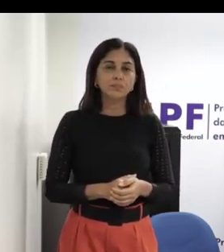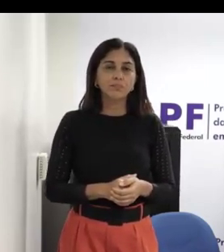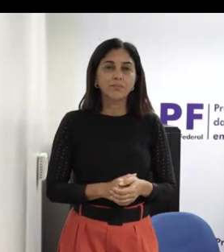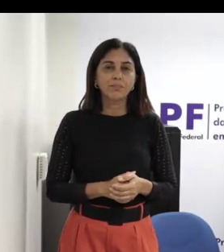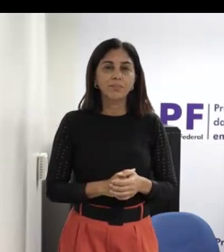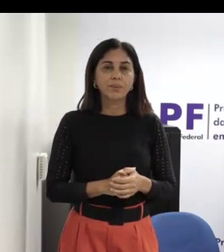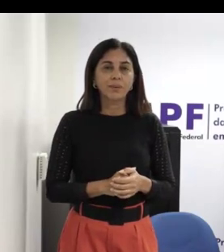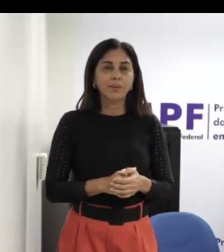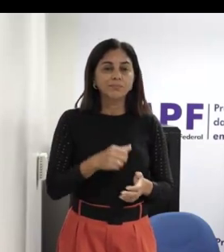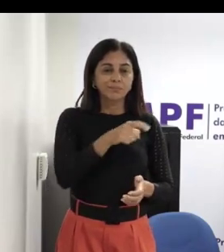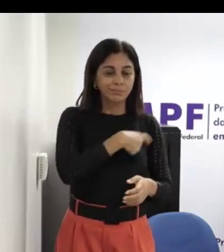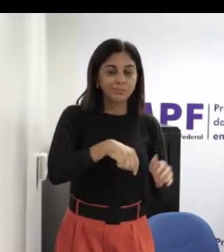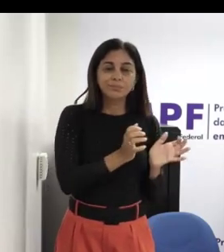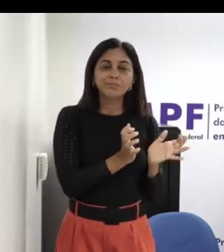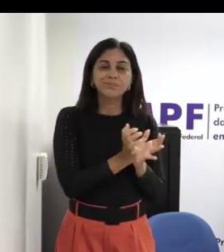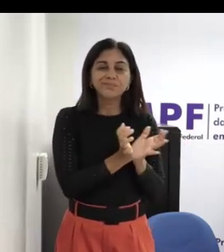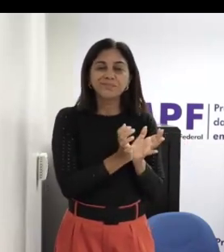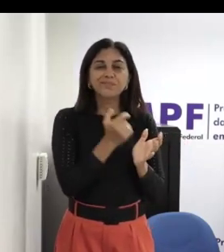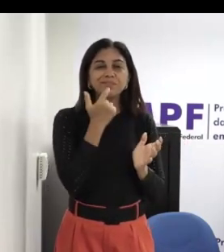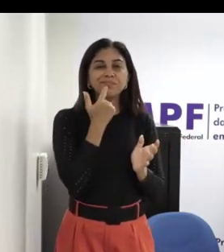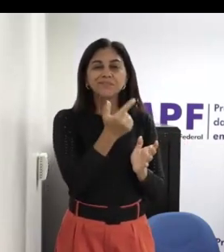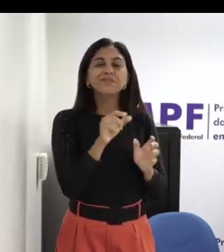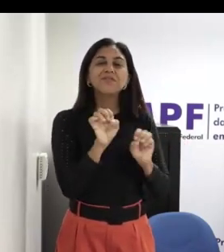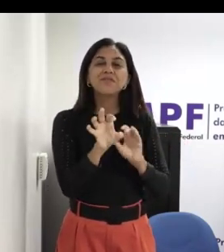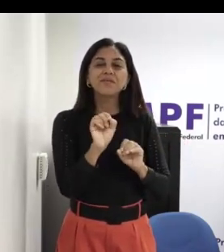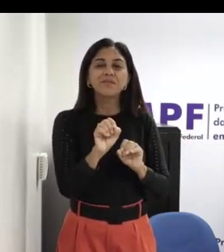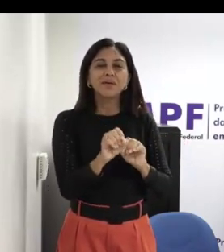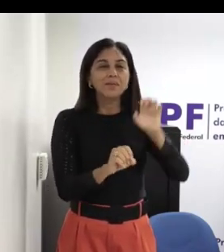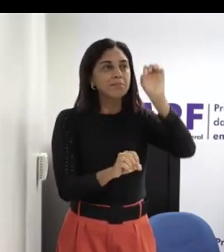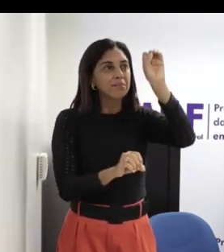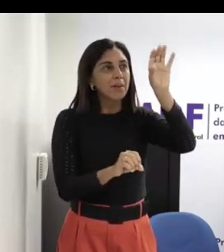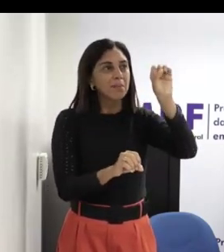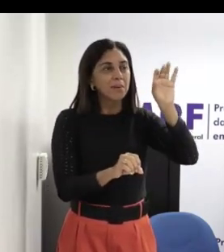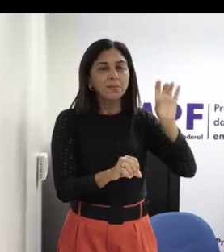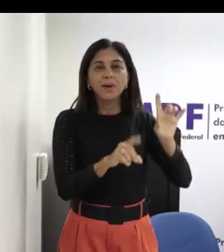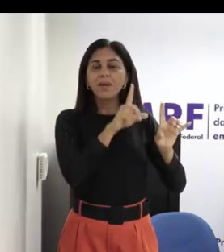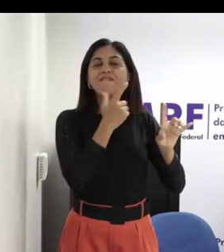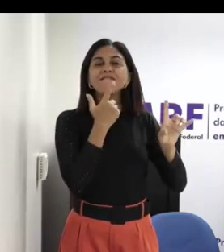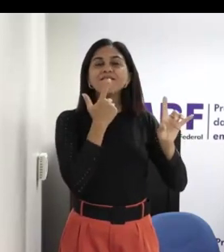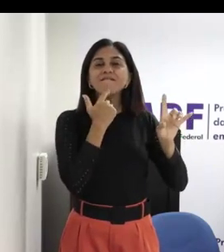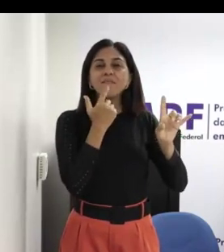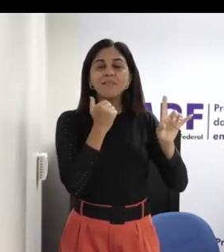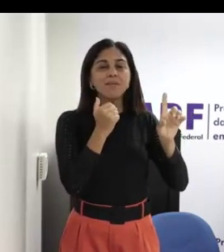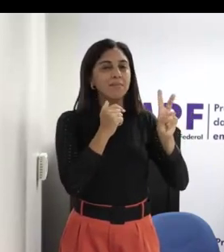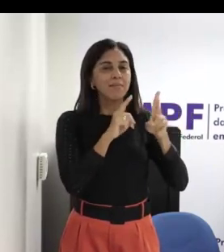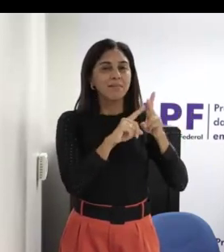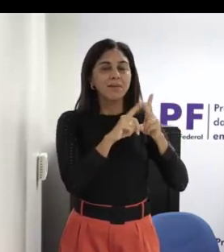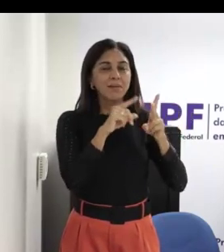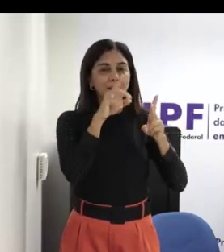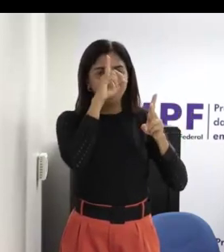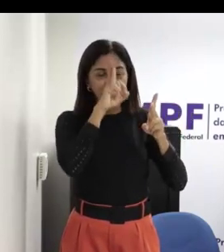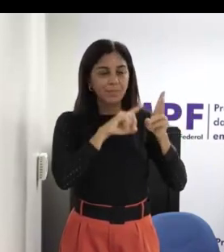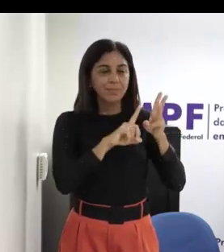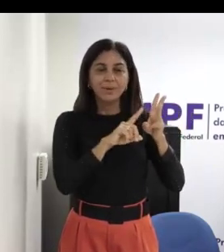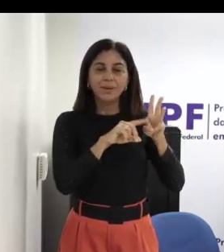paraas menores né sinal Amarelo sinal vermelho sinal verde que é onde onde não se pode tocar de jeito nenhum